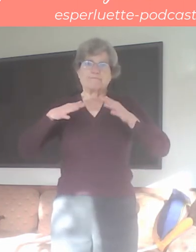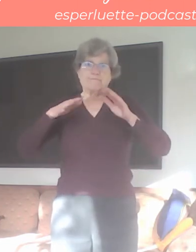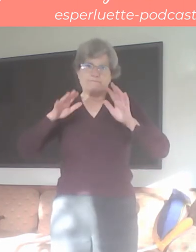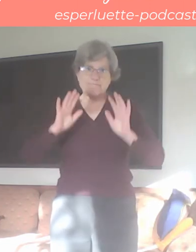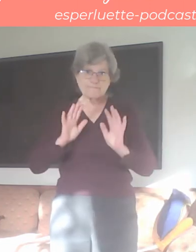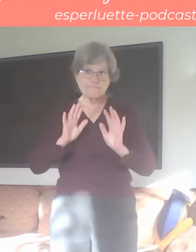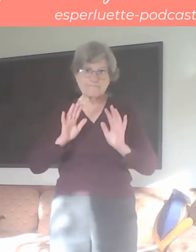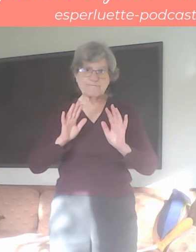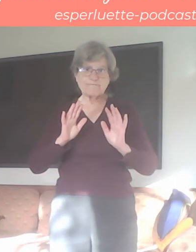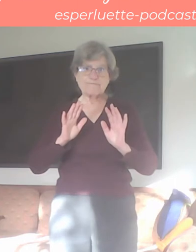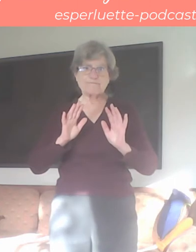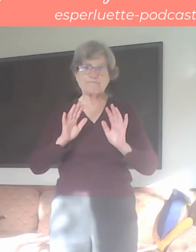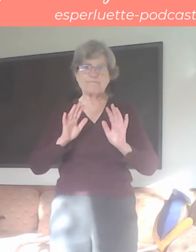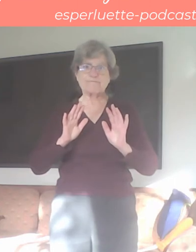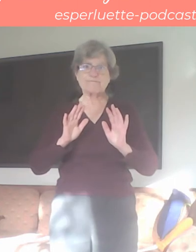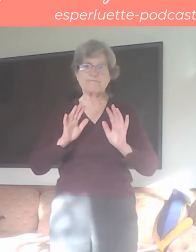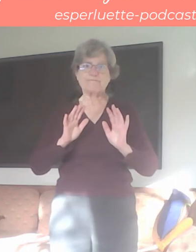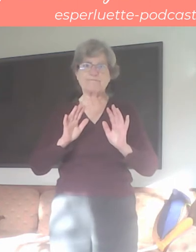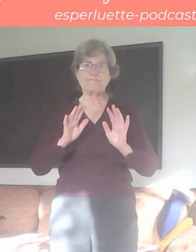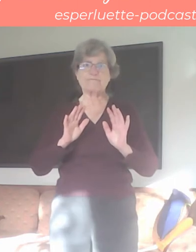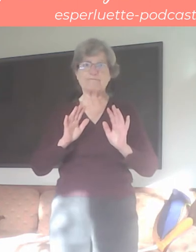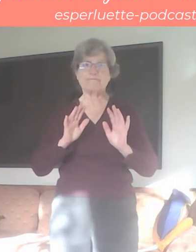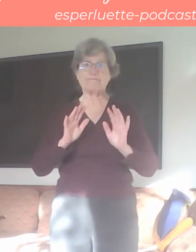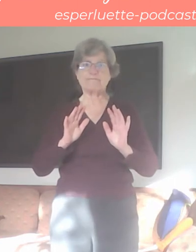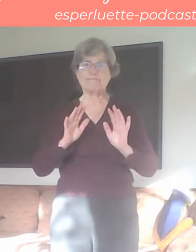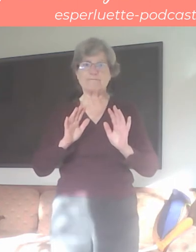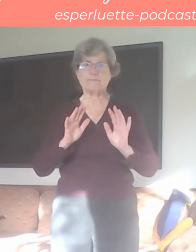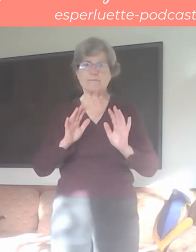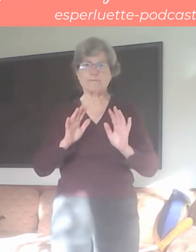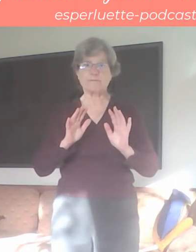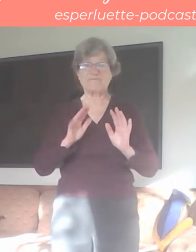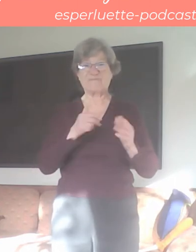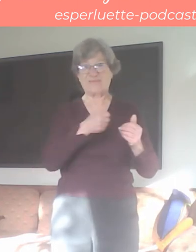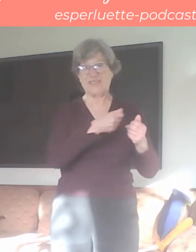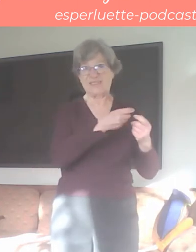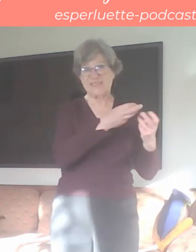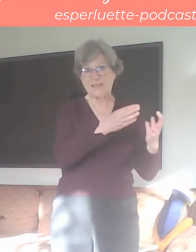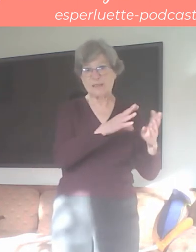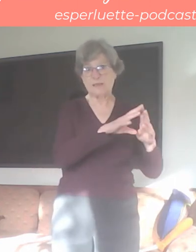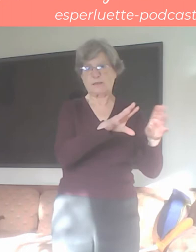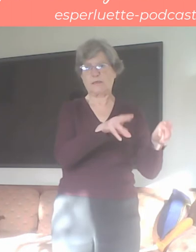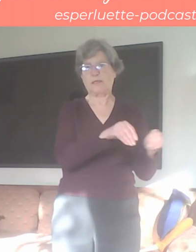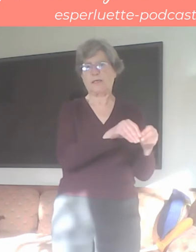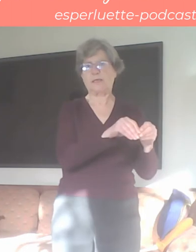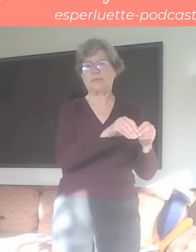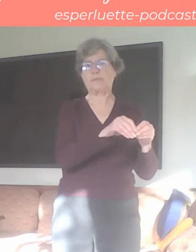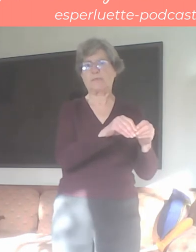fait compréhensible que les parents entendants aient envie que leur enfant entende et donc